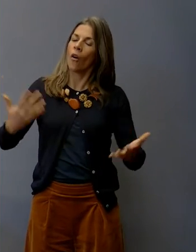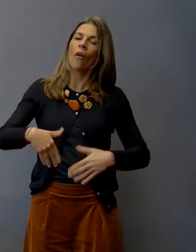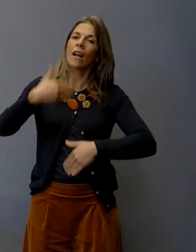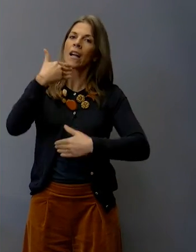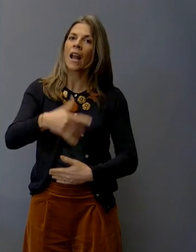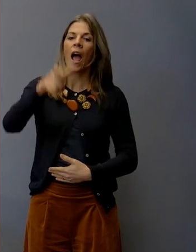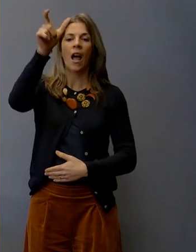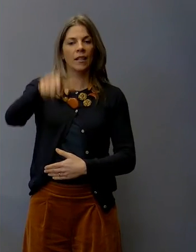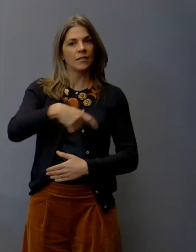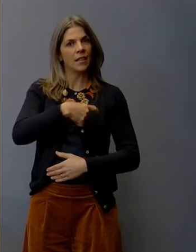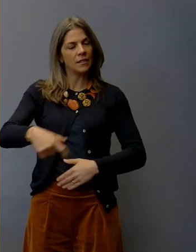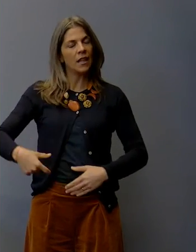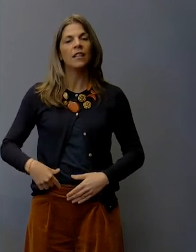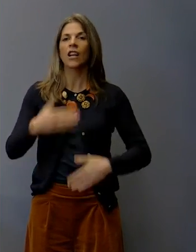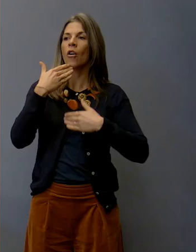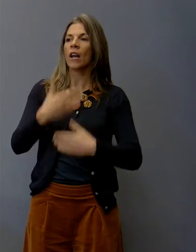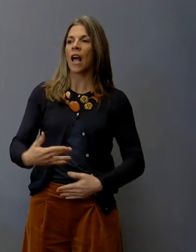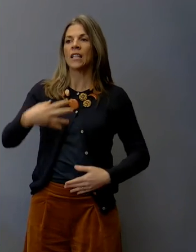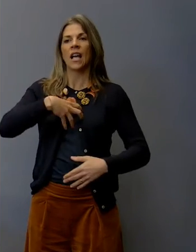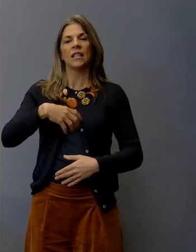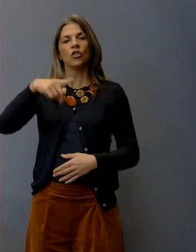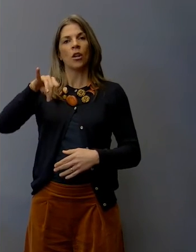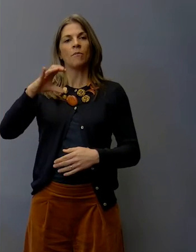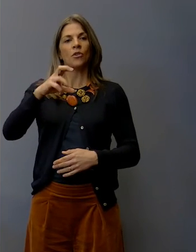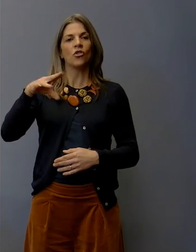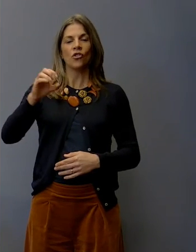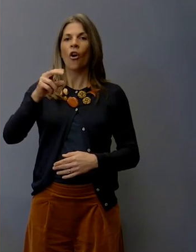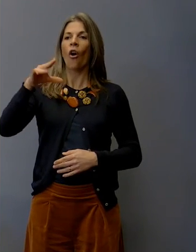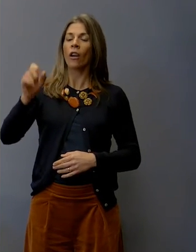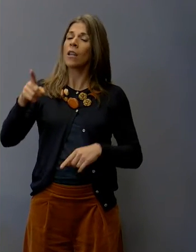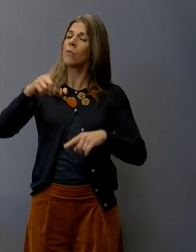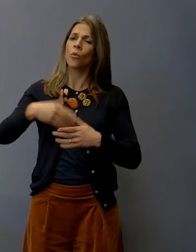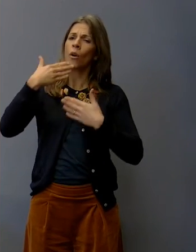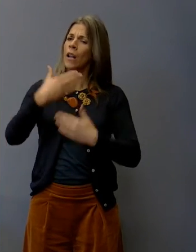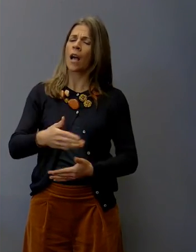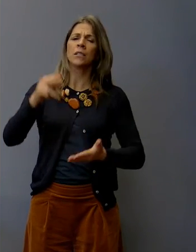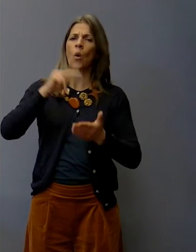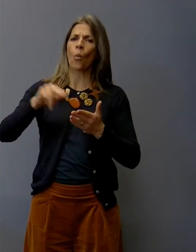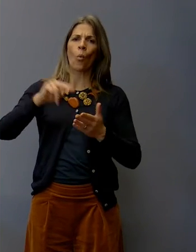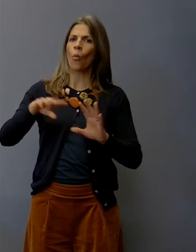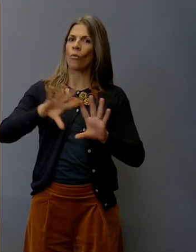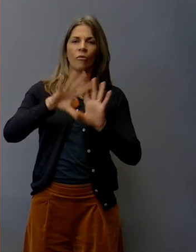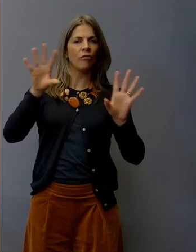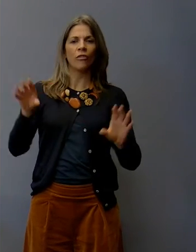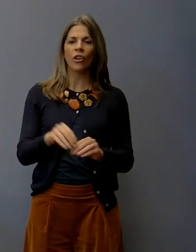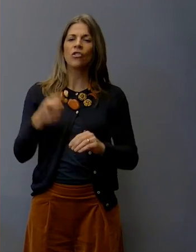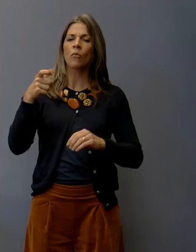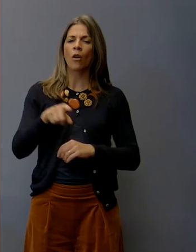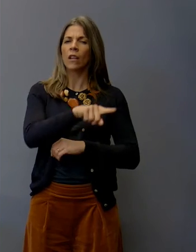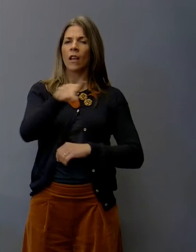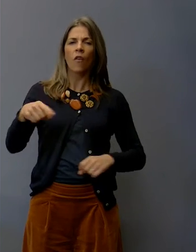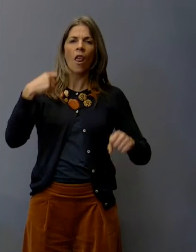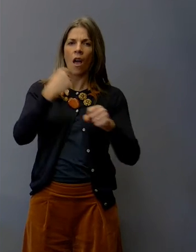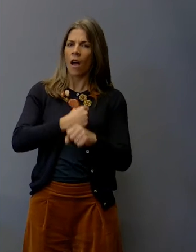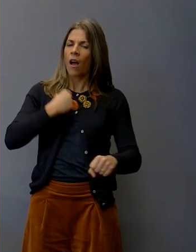a tutta la giunta comunale e agli uffici che hanno permesso con il loro lavoro di